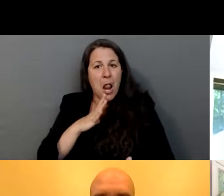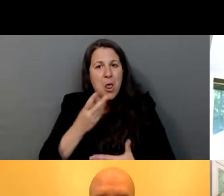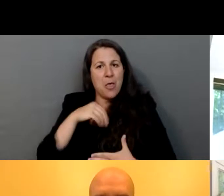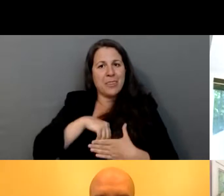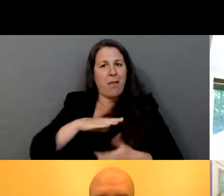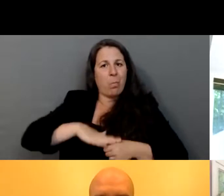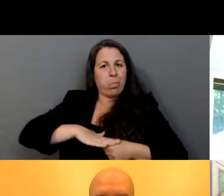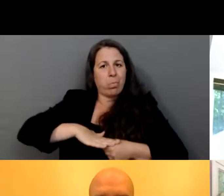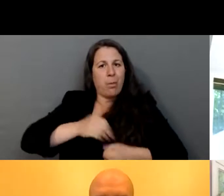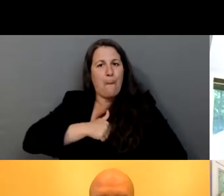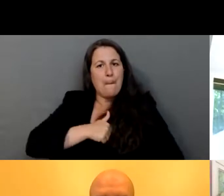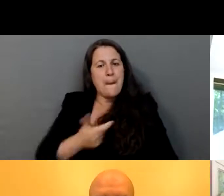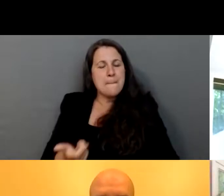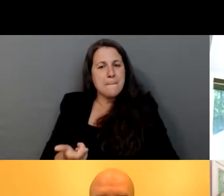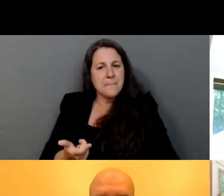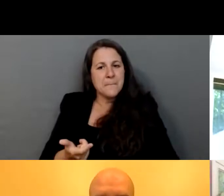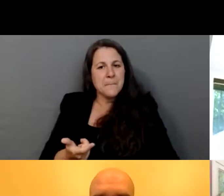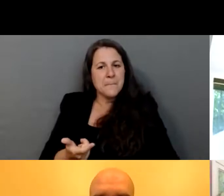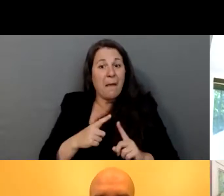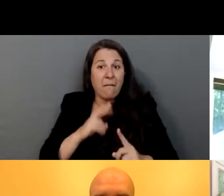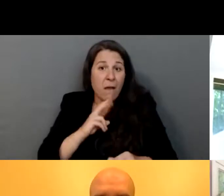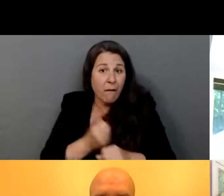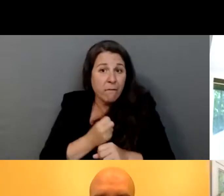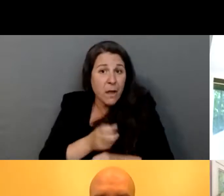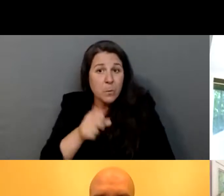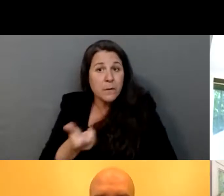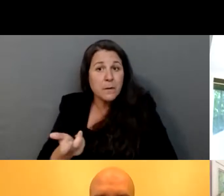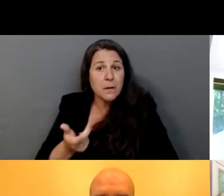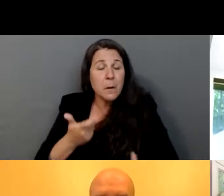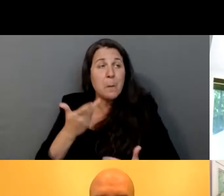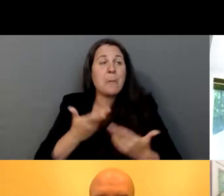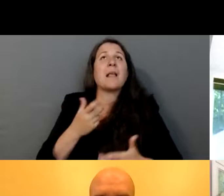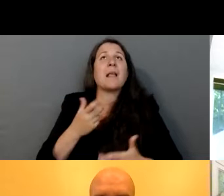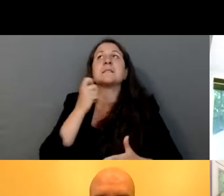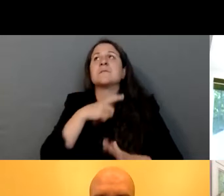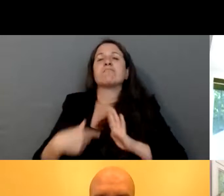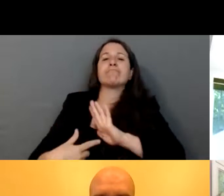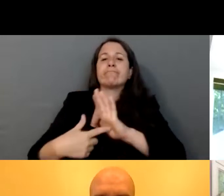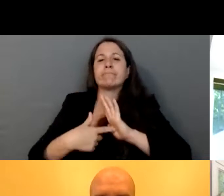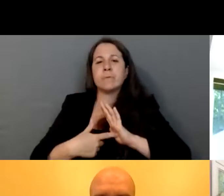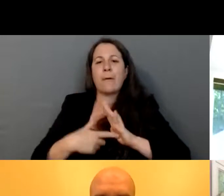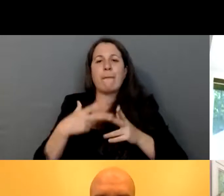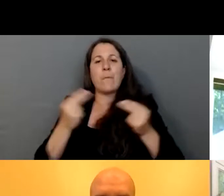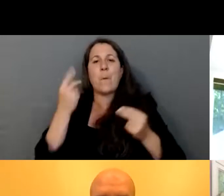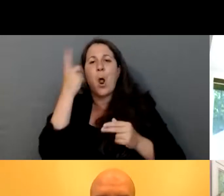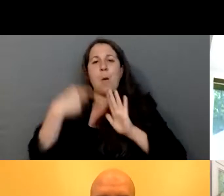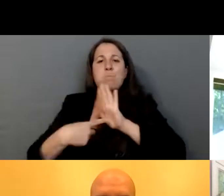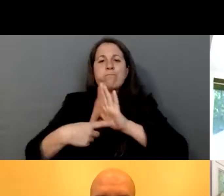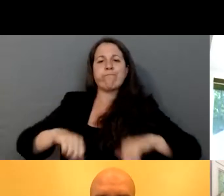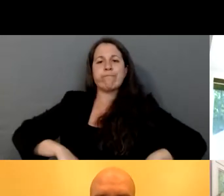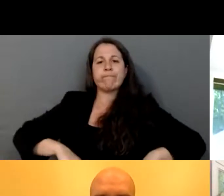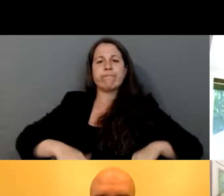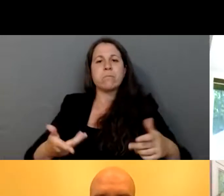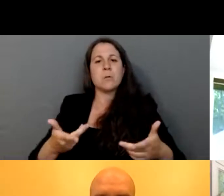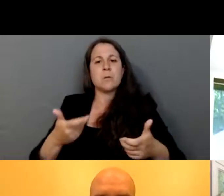Mais oui, ce qu'on fait, c'est exactement ça. Peut-être que c'est difficile de le réclamer parce que certains cercles, par exemple, de milieu de la